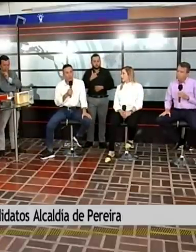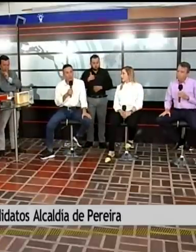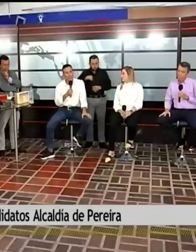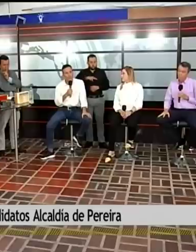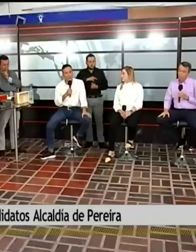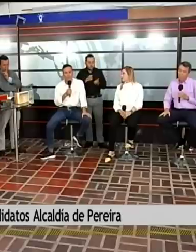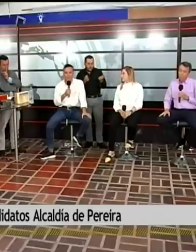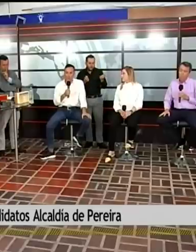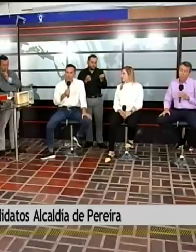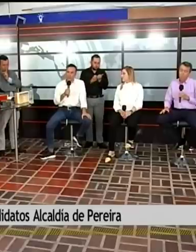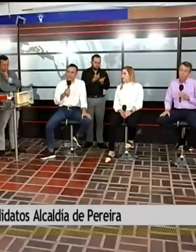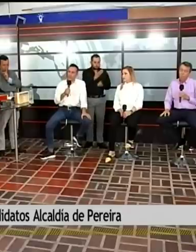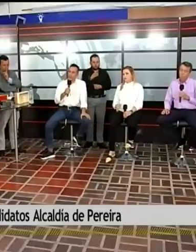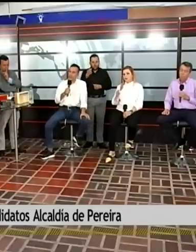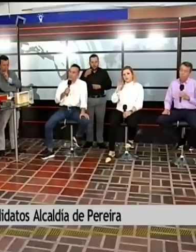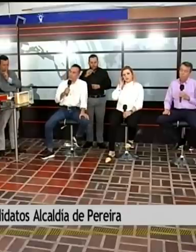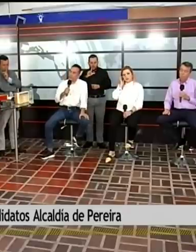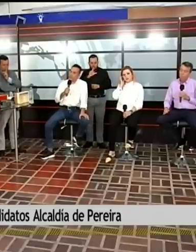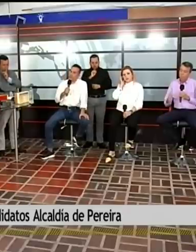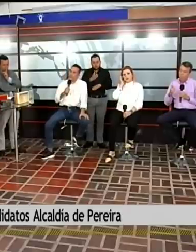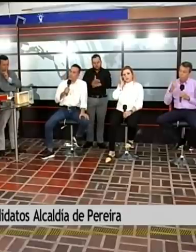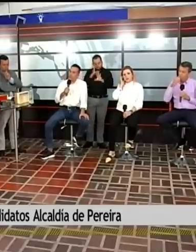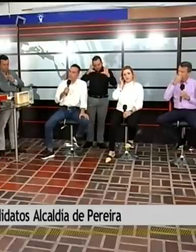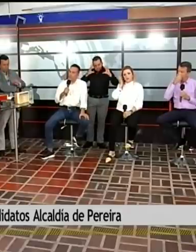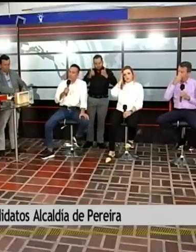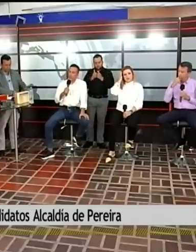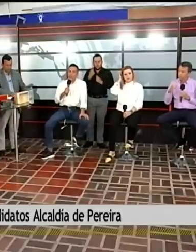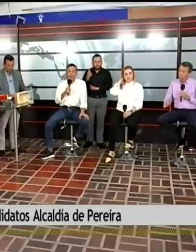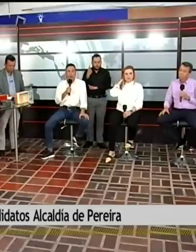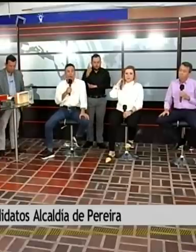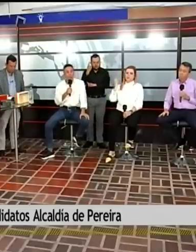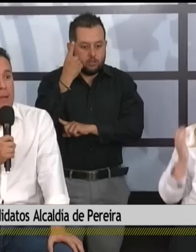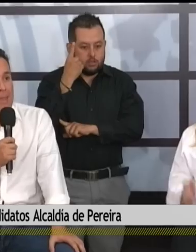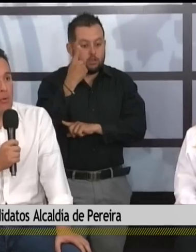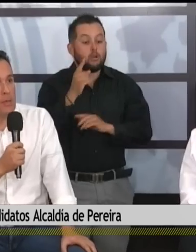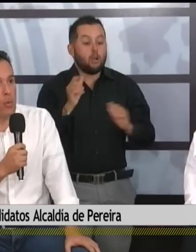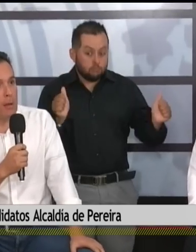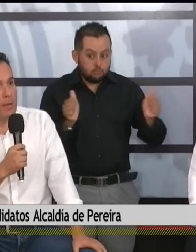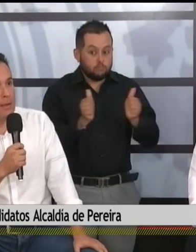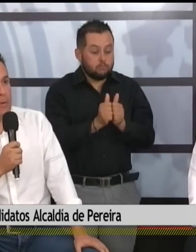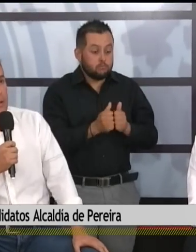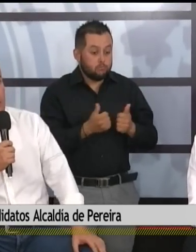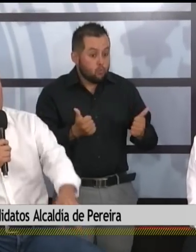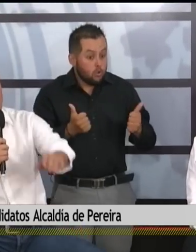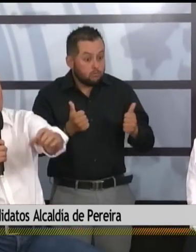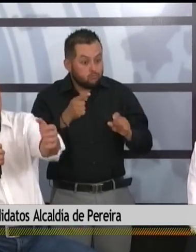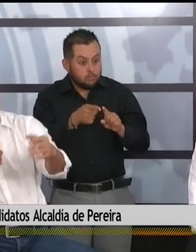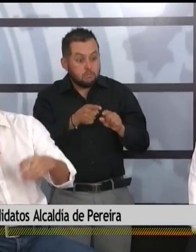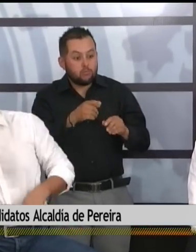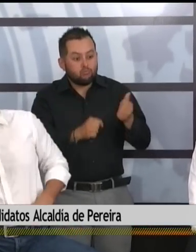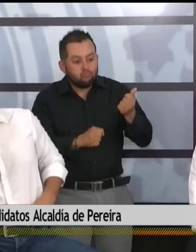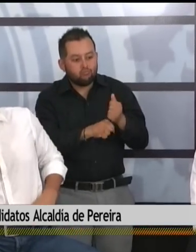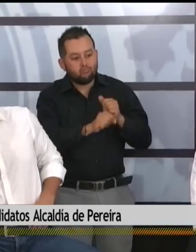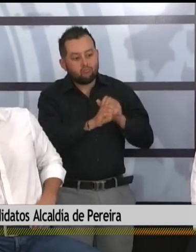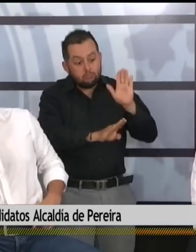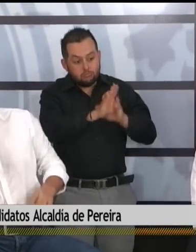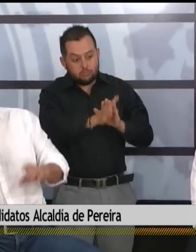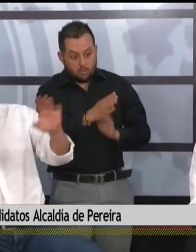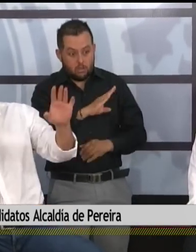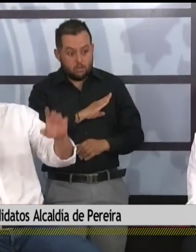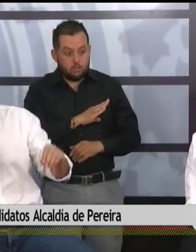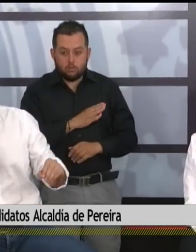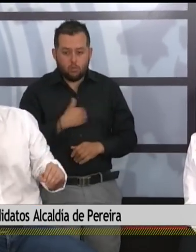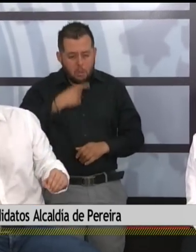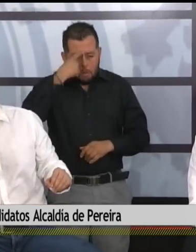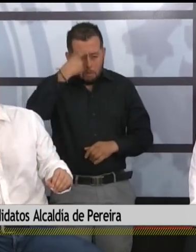a Juan Pablo Gallo, hicimos una alianza con él, una alianza política, y lo acompañamos de buena manera para que fuera alcalde, de lo cual